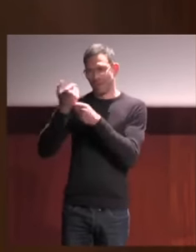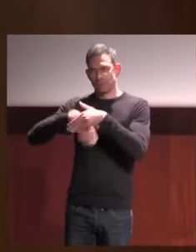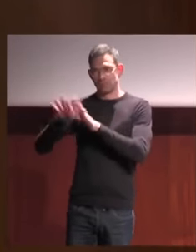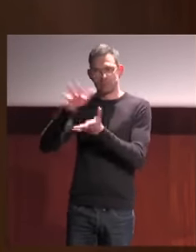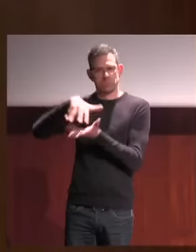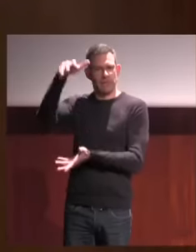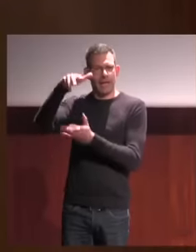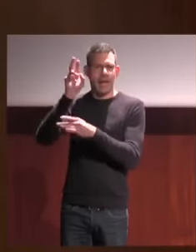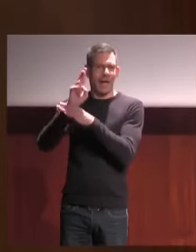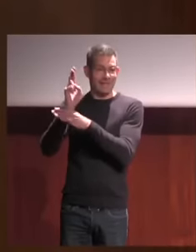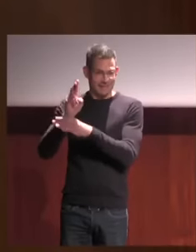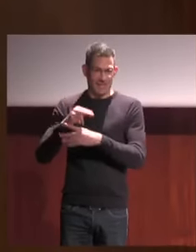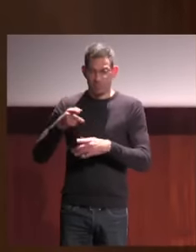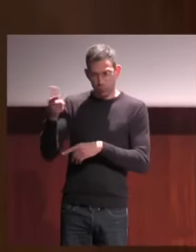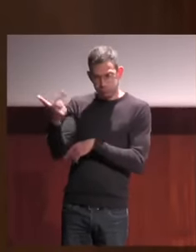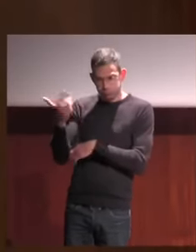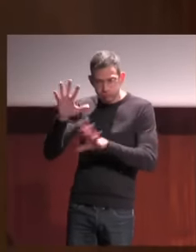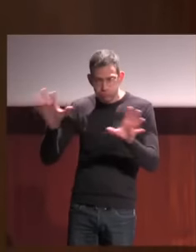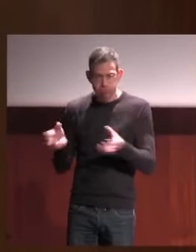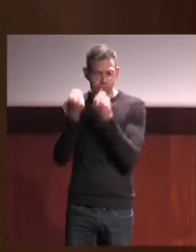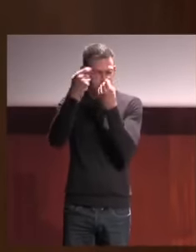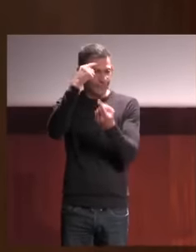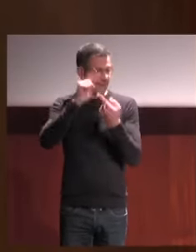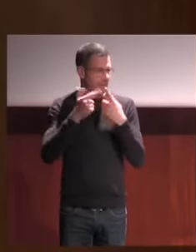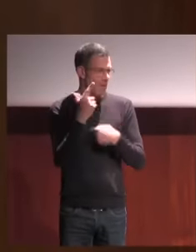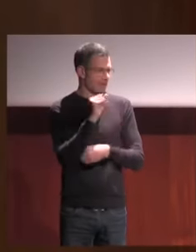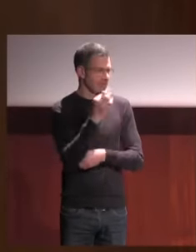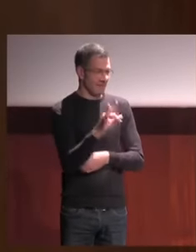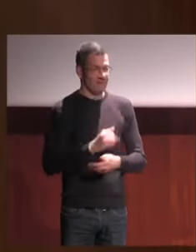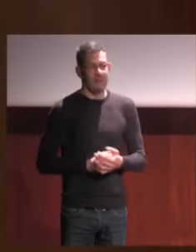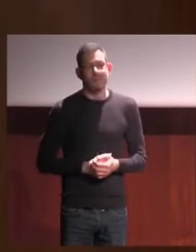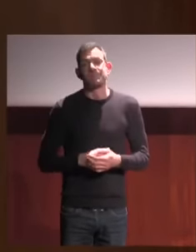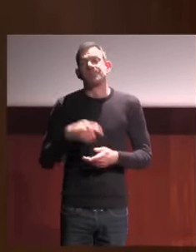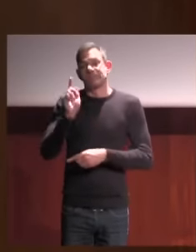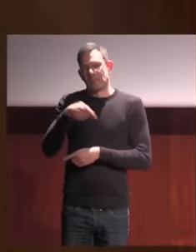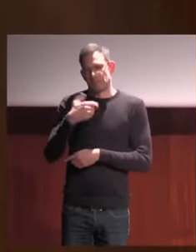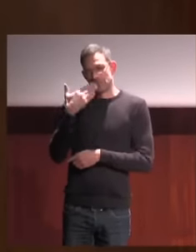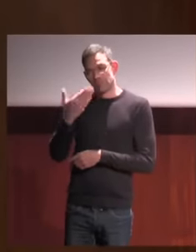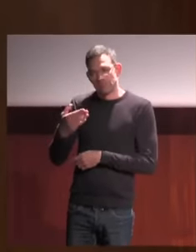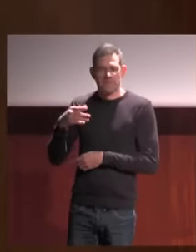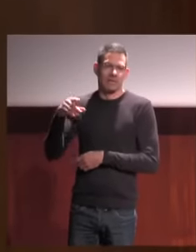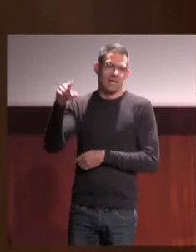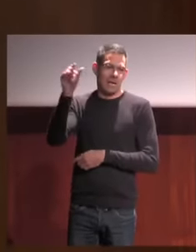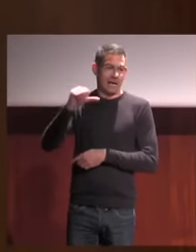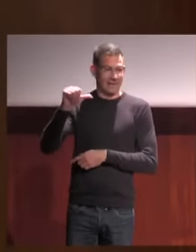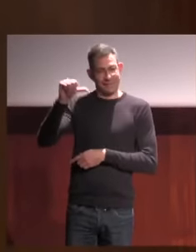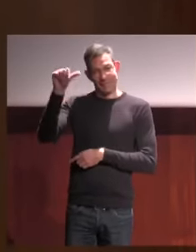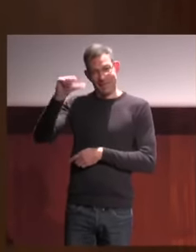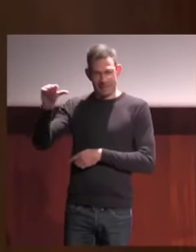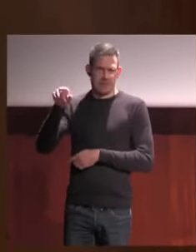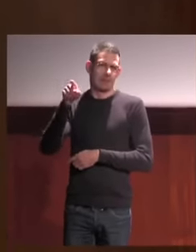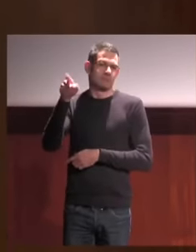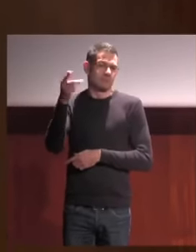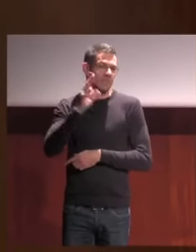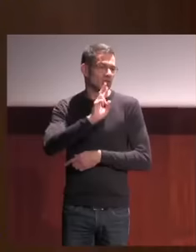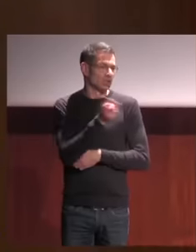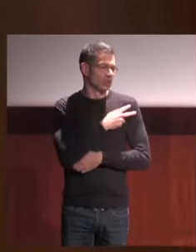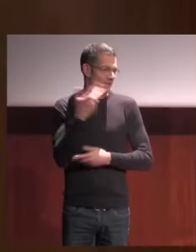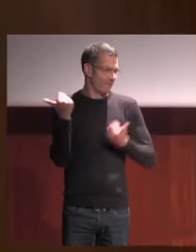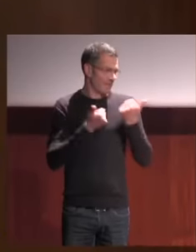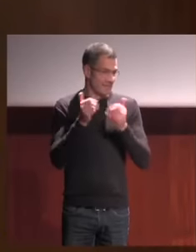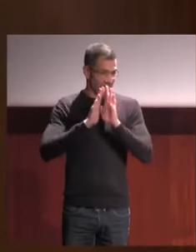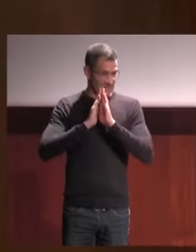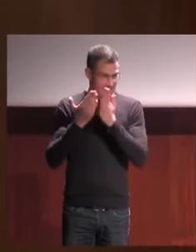leurs compétences en LSF. Et bien sûr, Aline Anabi, chef du service du livre et de